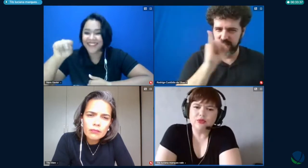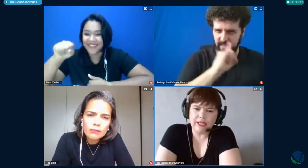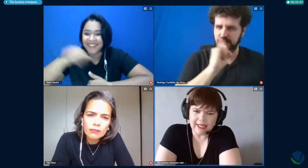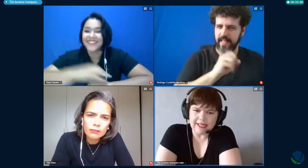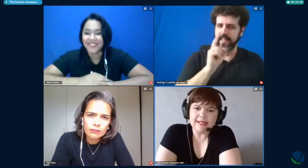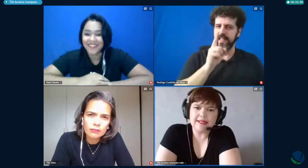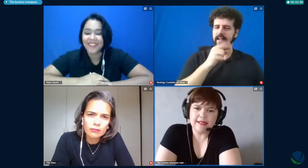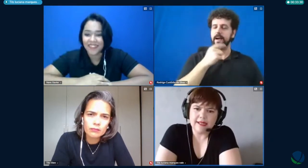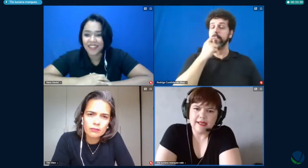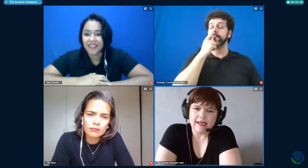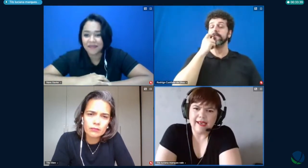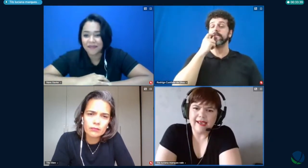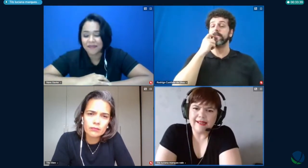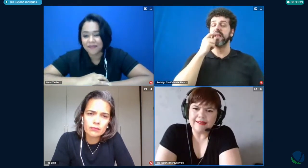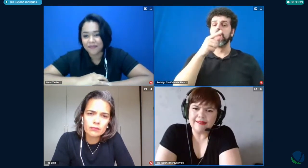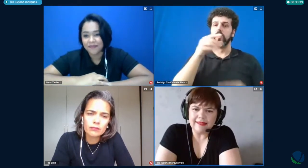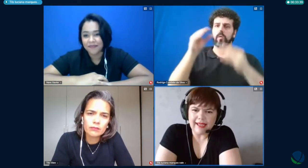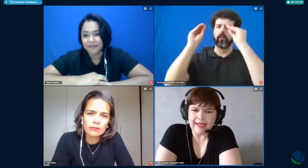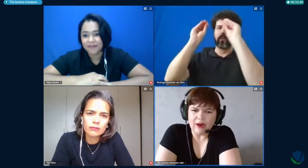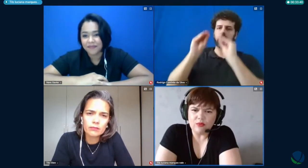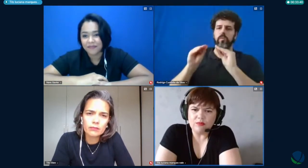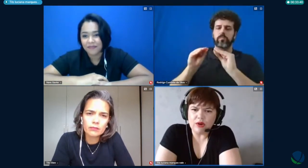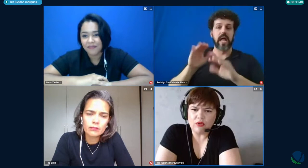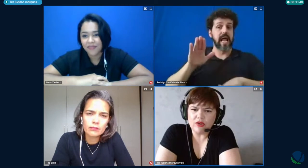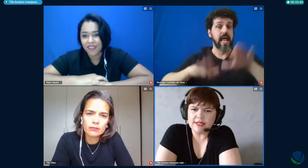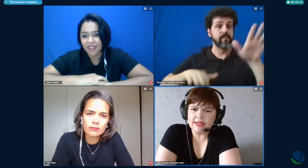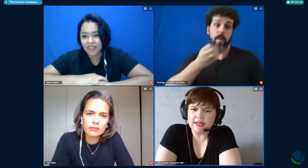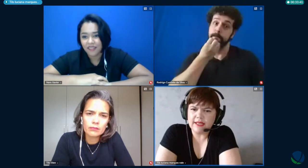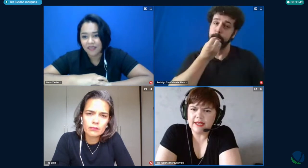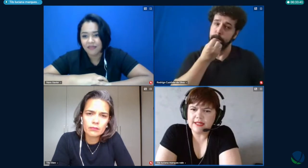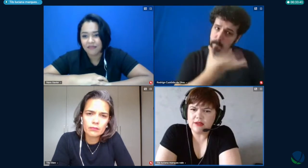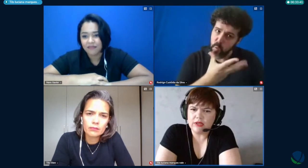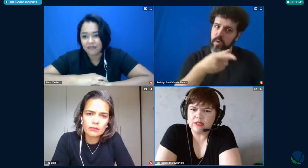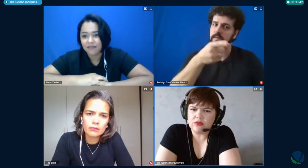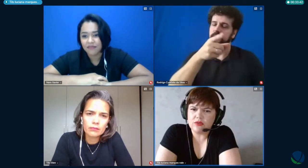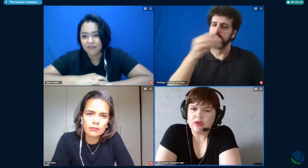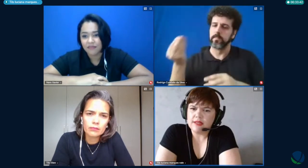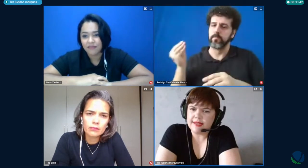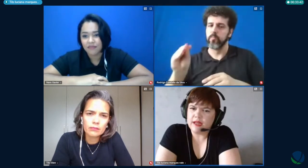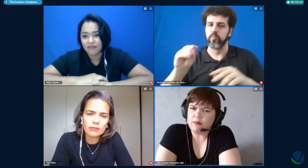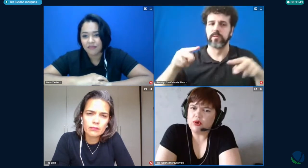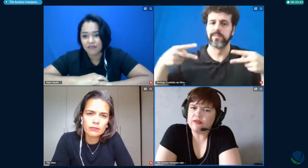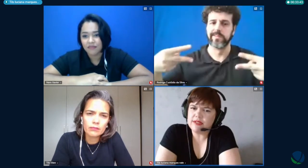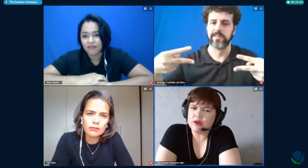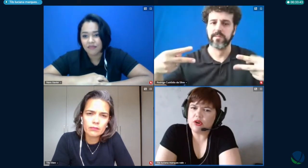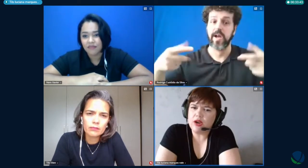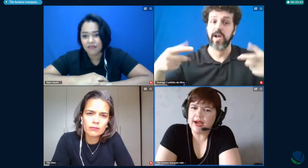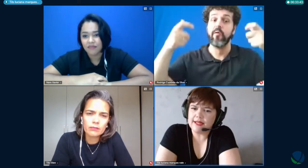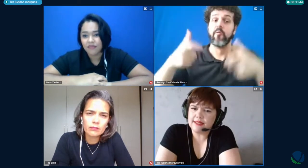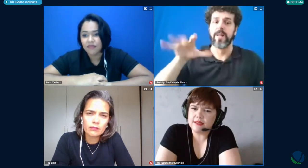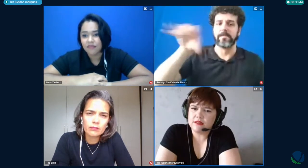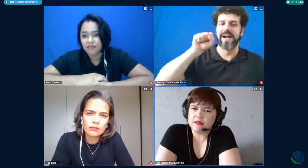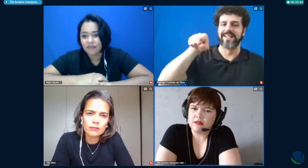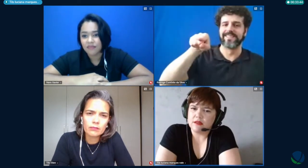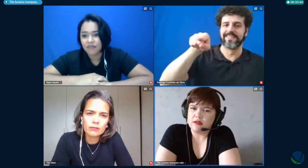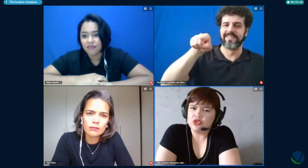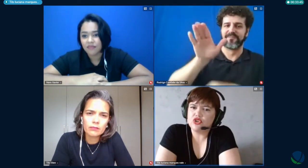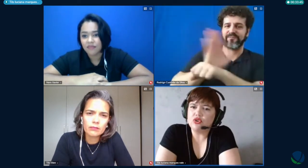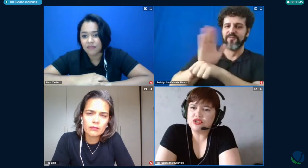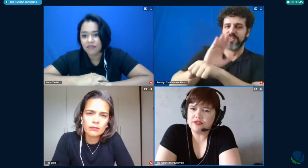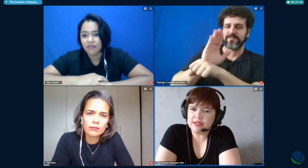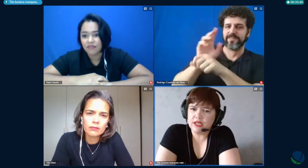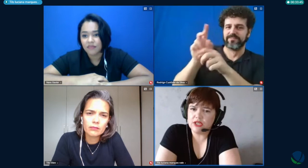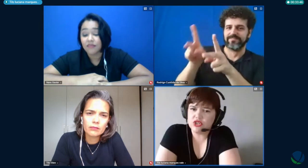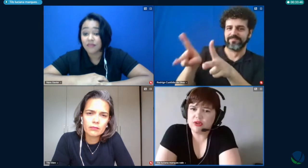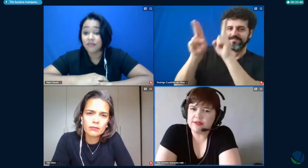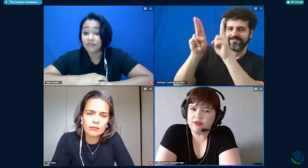o Paulo André do Ines, ele tem alguma coisa em relação a isso. Seria bom que você colocasse de